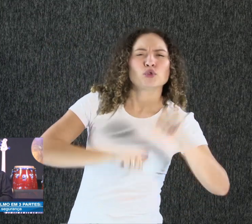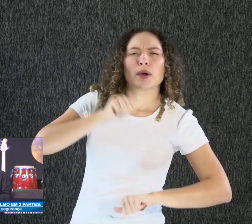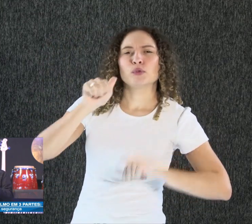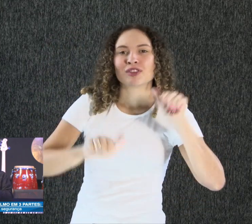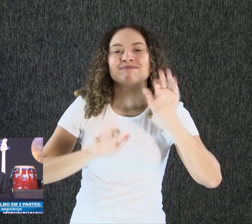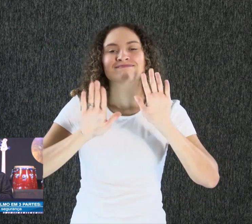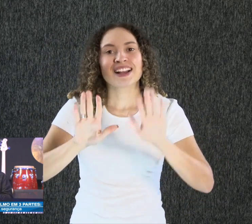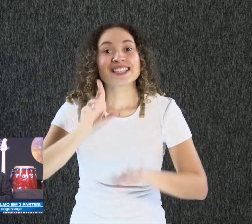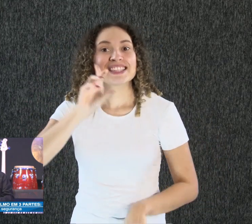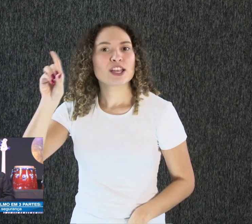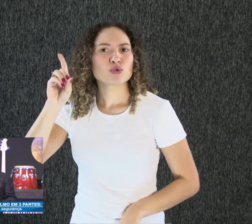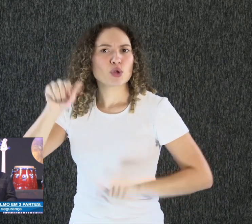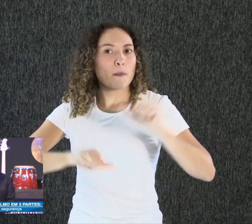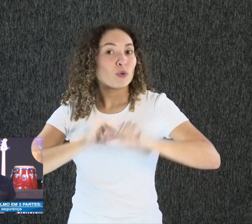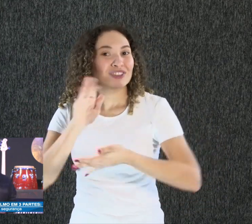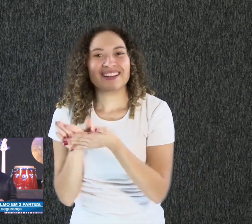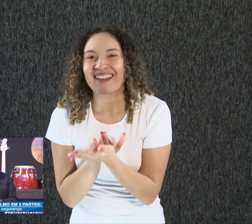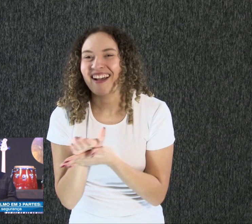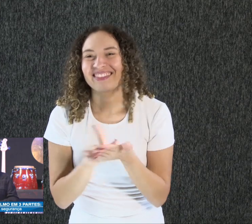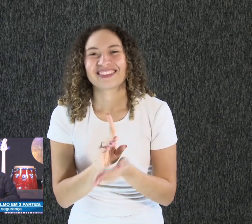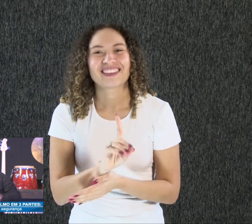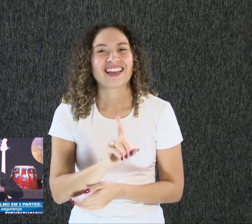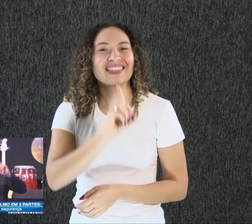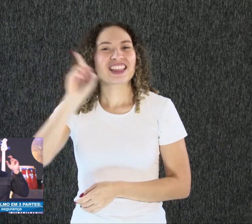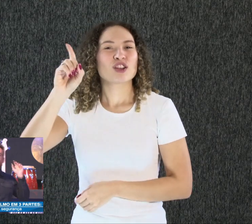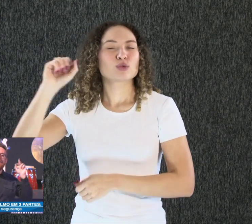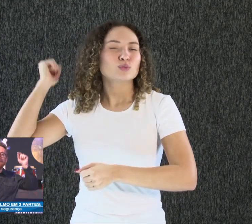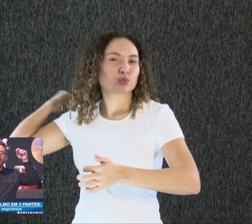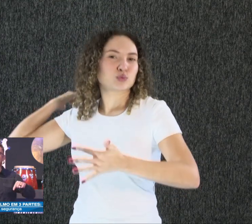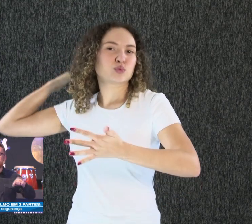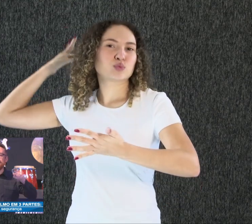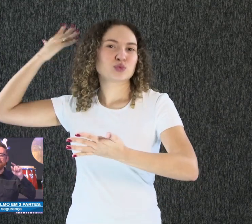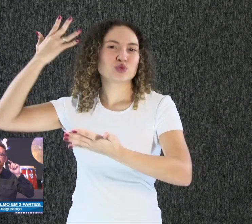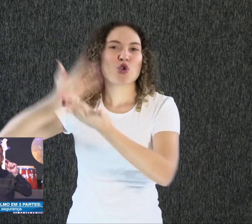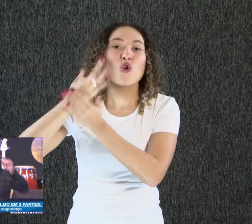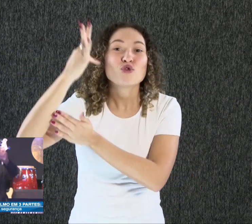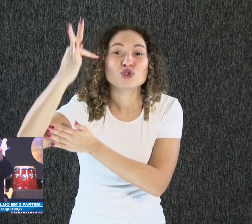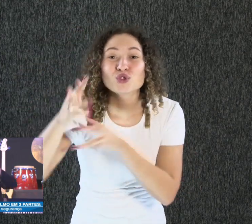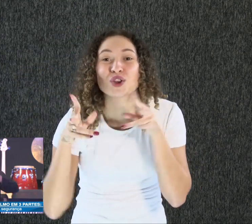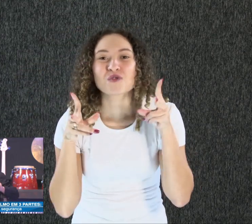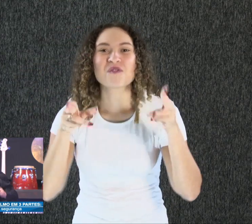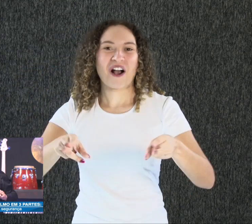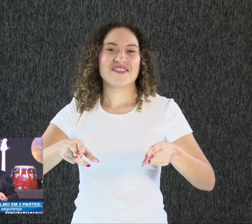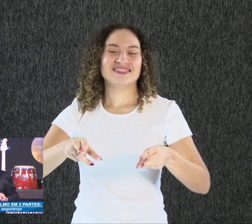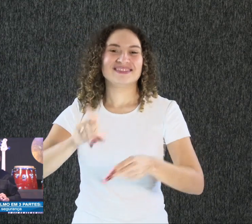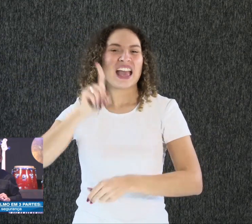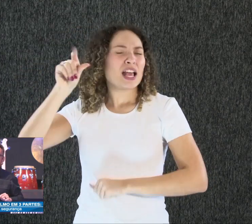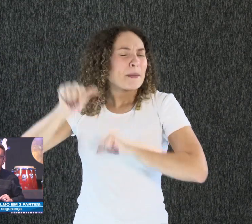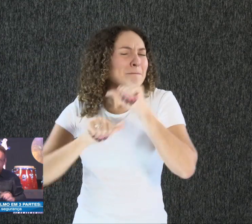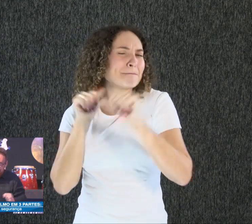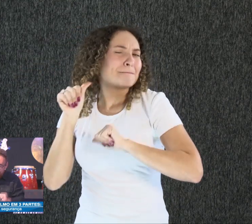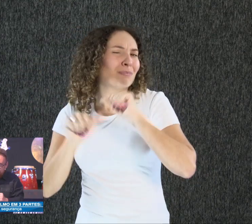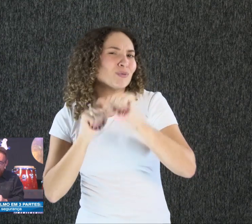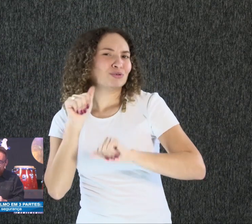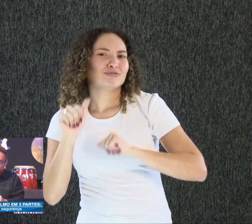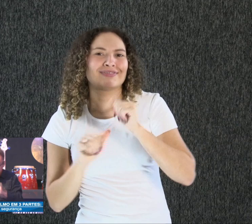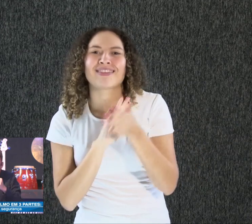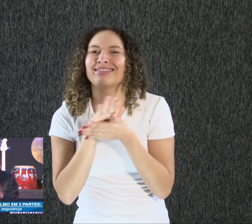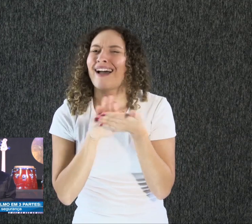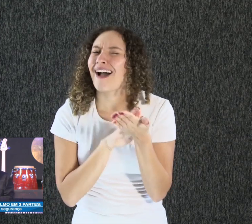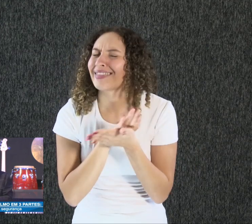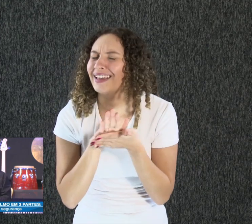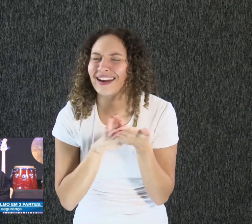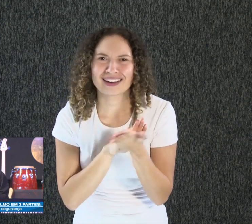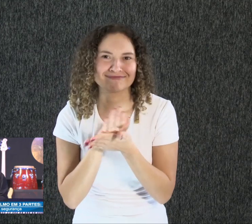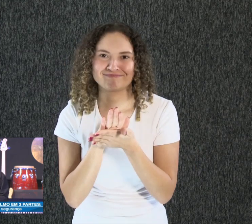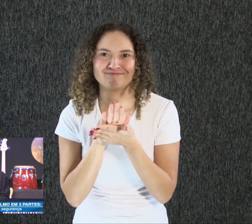disso, mas Deus não muda, Ele é o mesmo ontem, hoje e eternamente. Glória a Deus por isso, Ele não